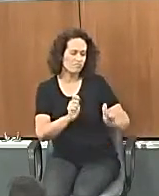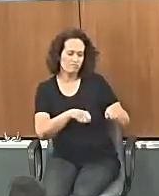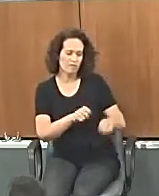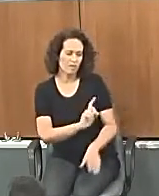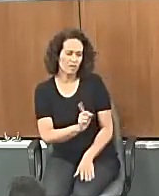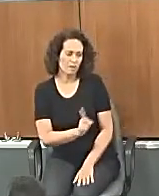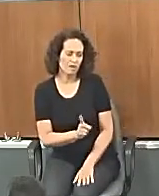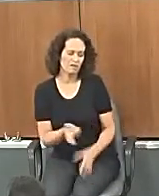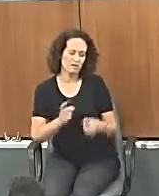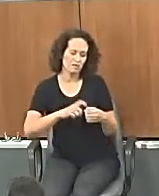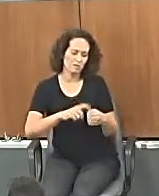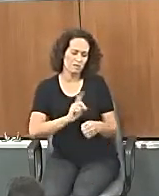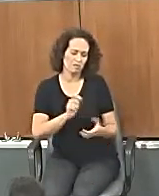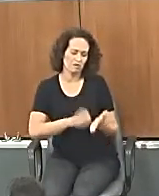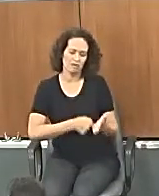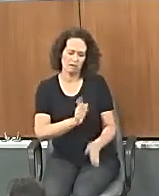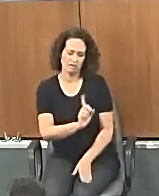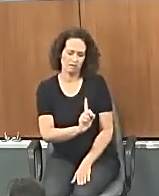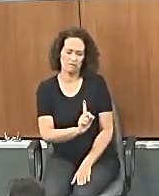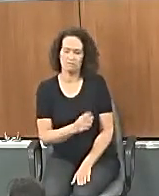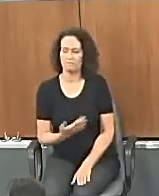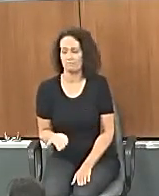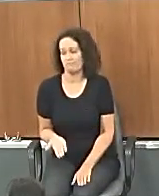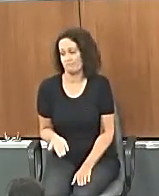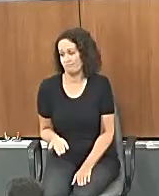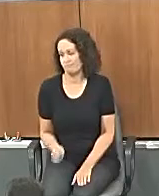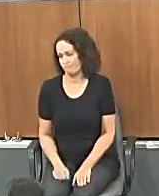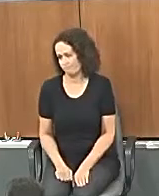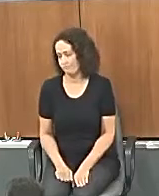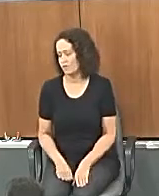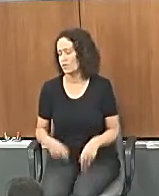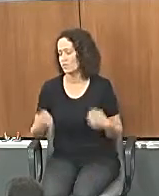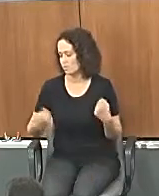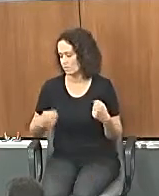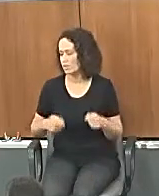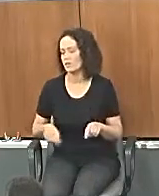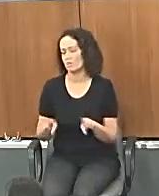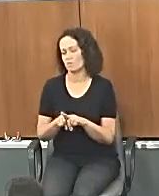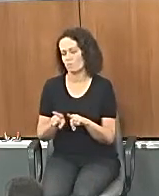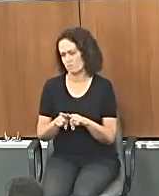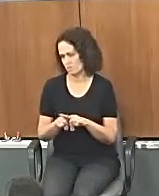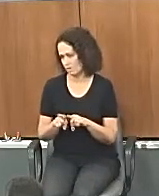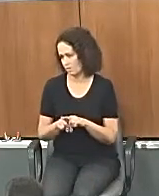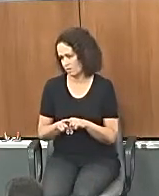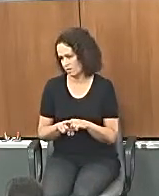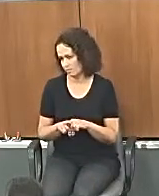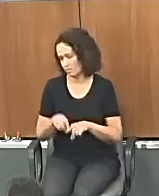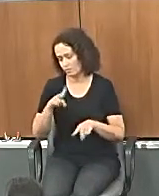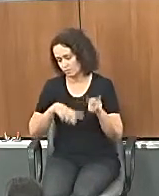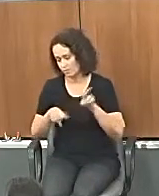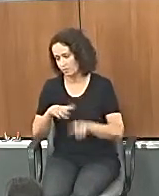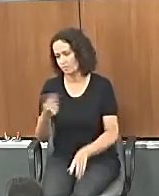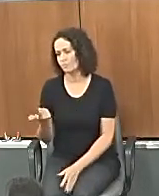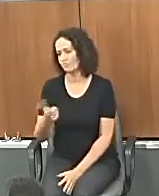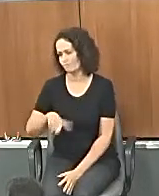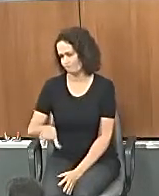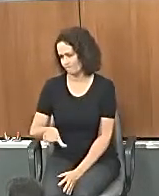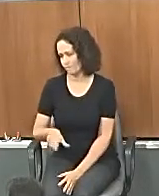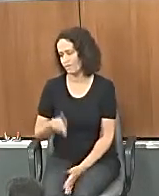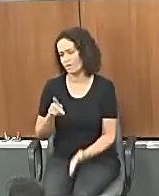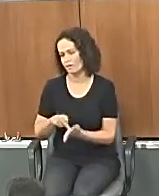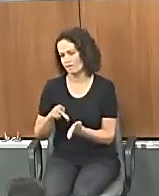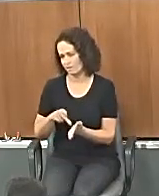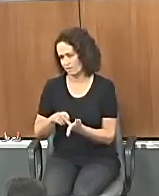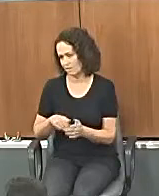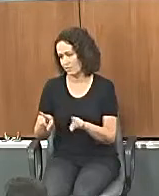vou contratá lo ou não então precisamos também de rever essa realidade